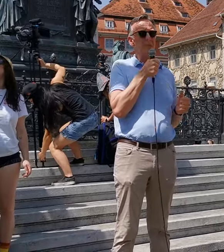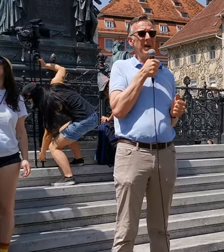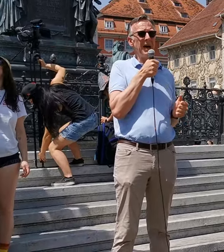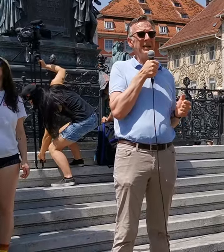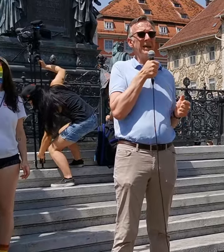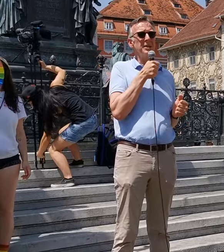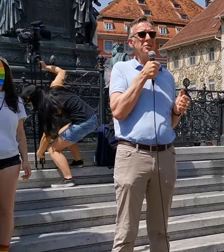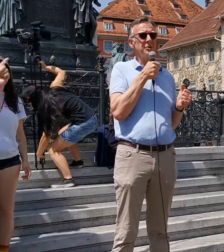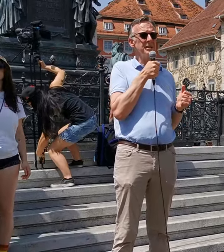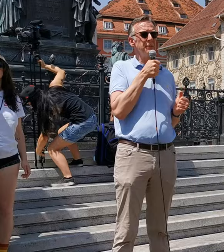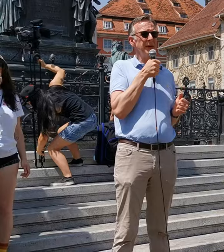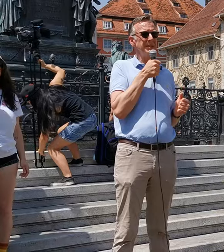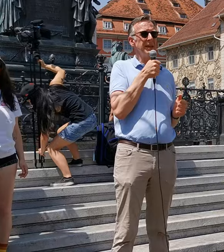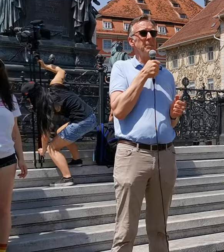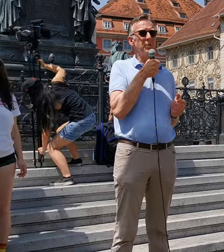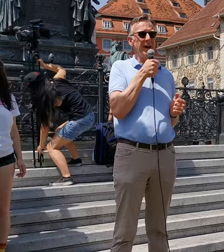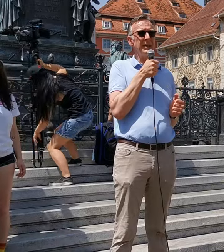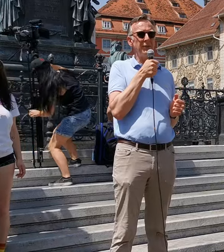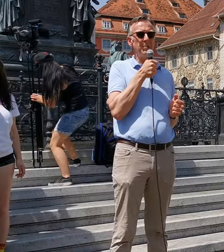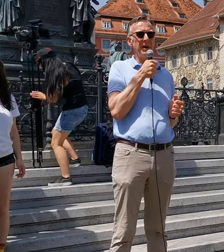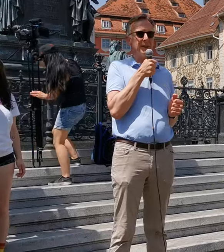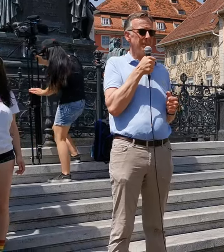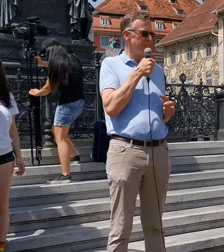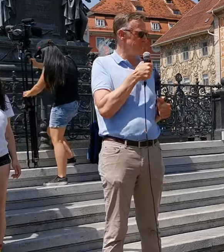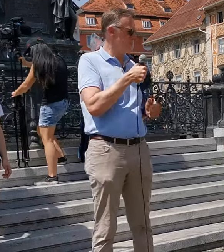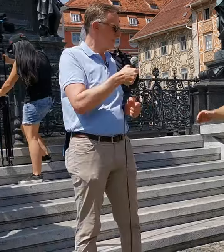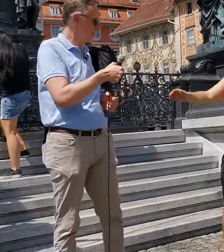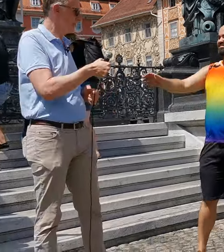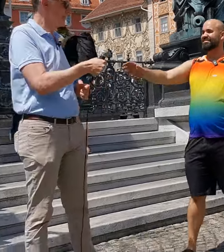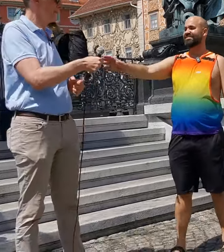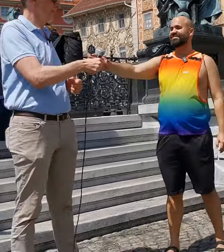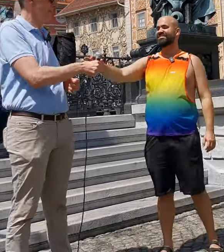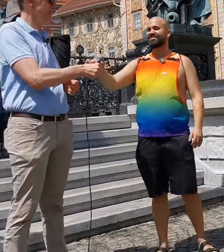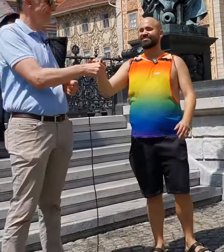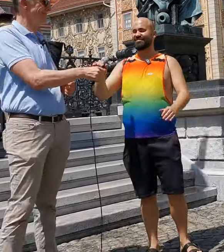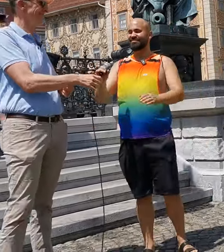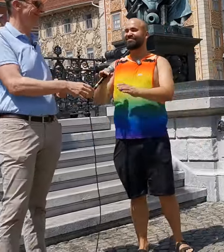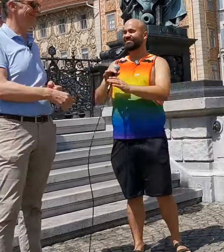euch eine schöne Parade, ein schönes Fest. Happy Pride, everybody.